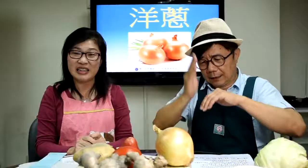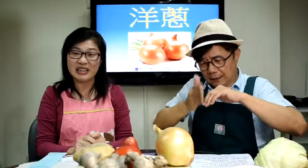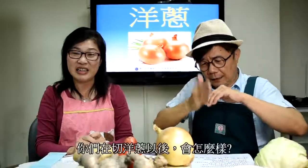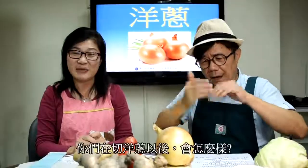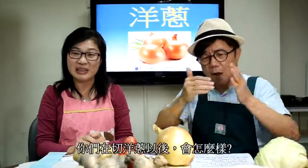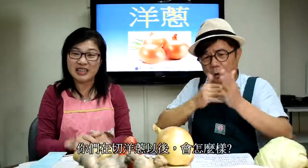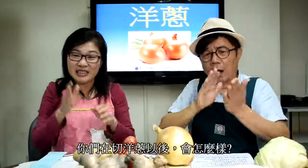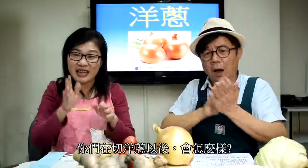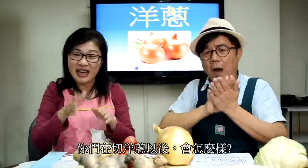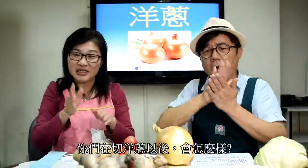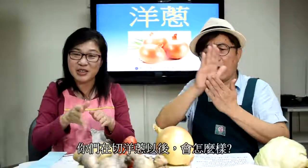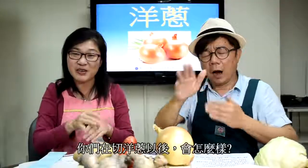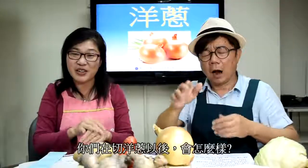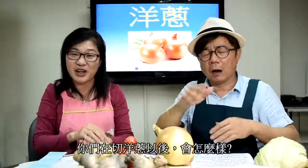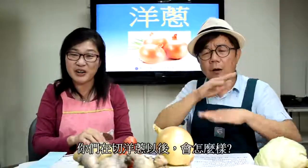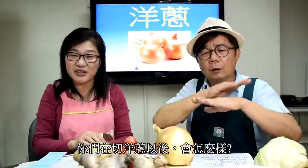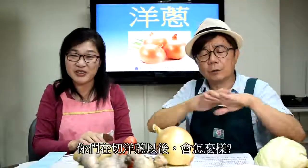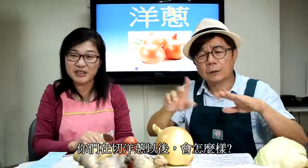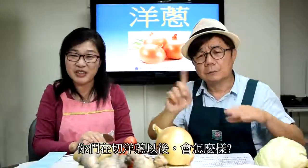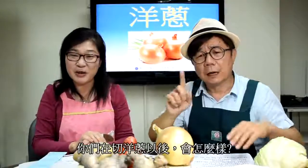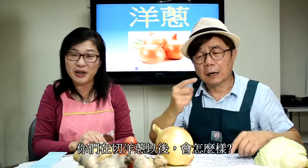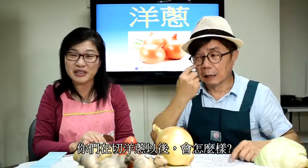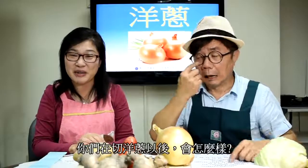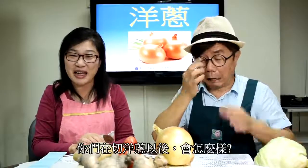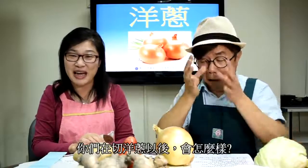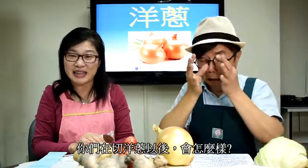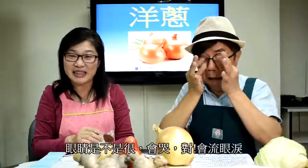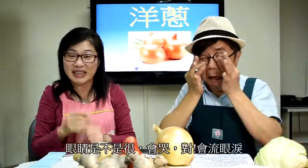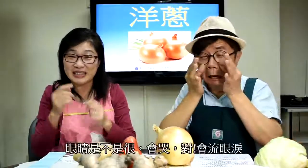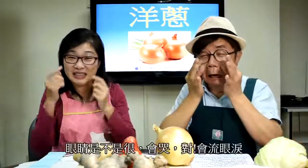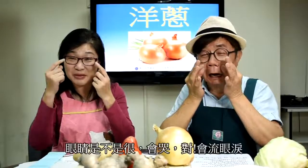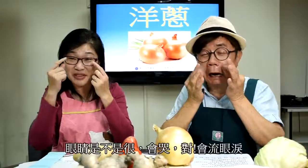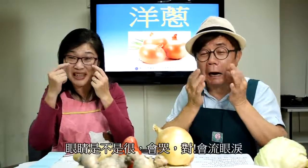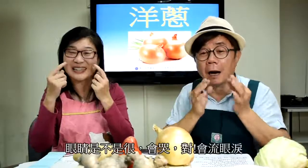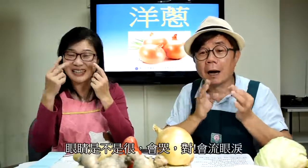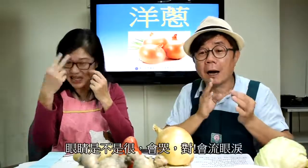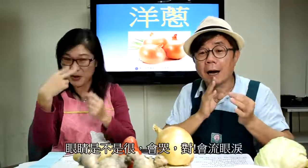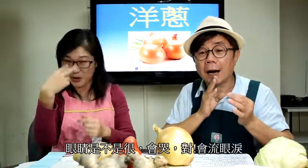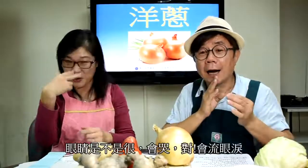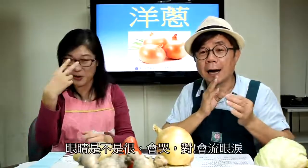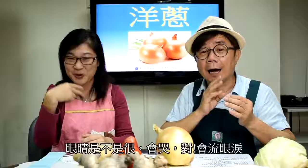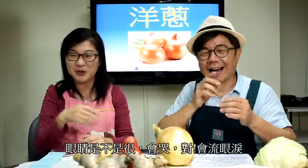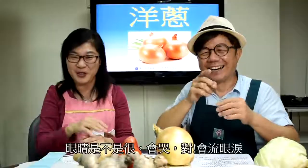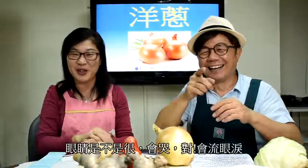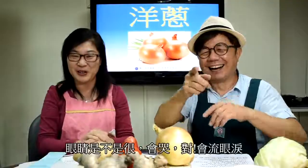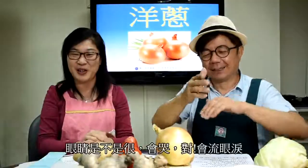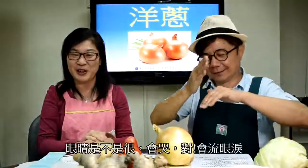你们在切洋葱以后会怎么样？眼睛是不是很累？会哭？对，会流眼